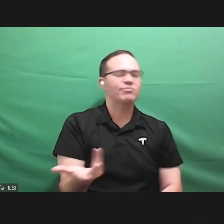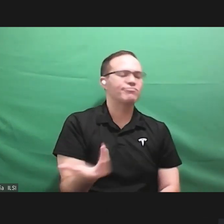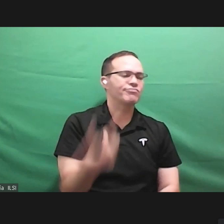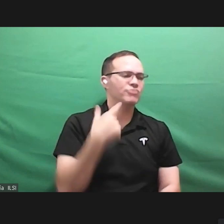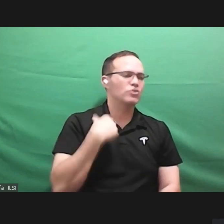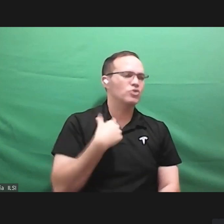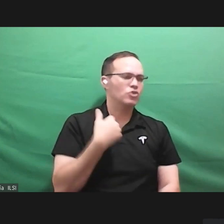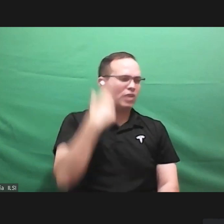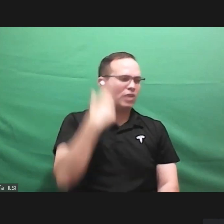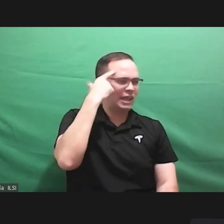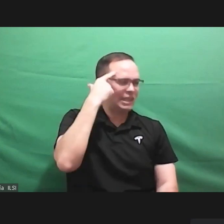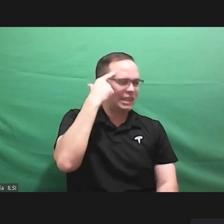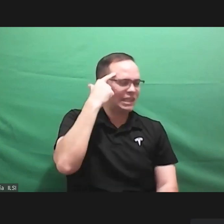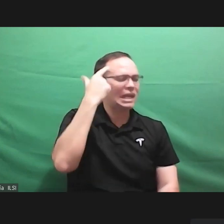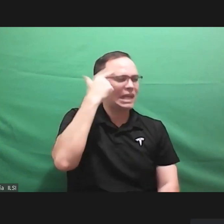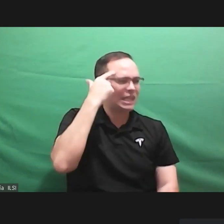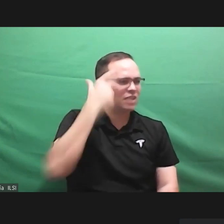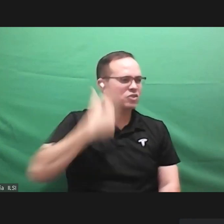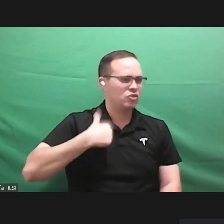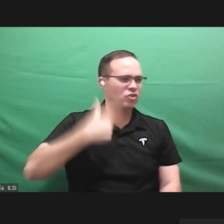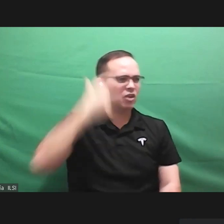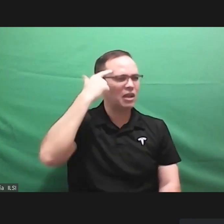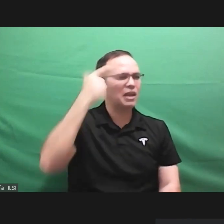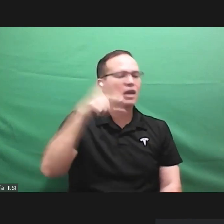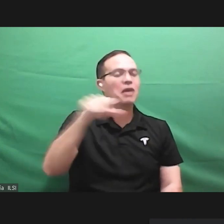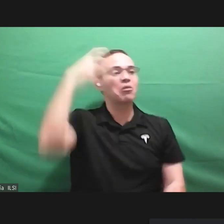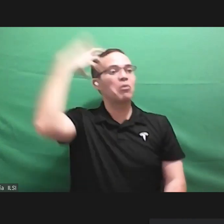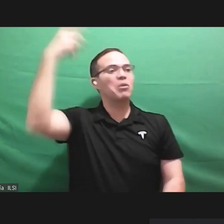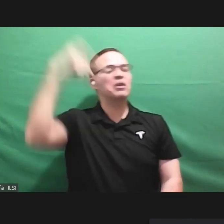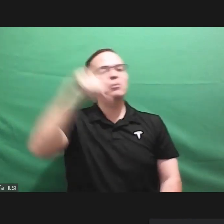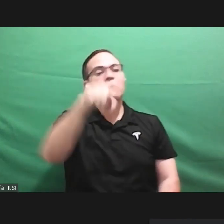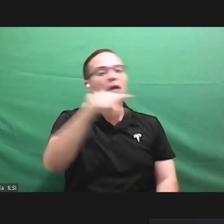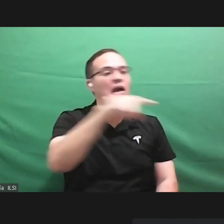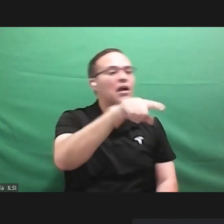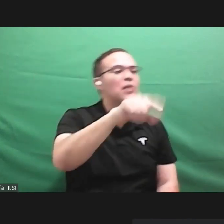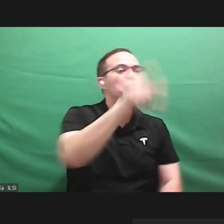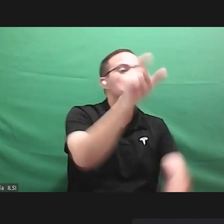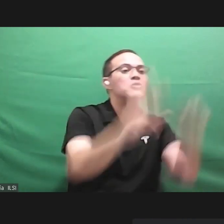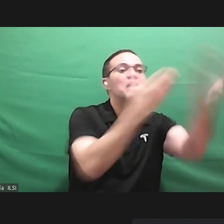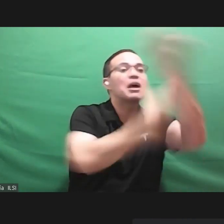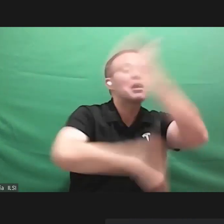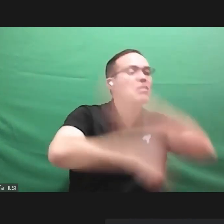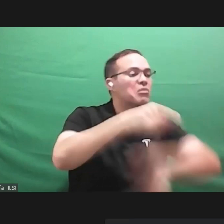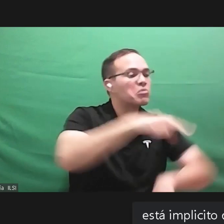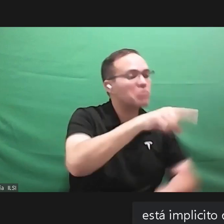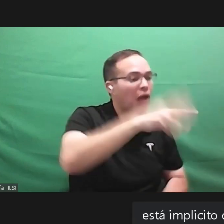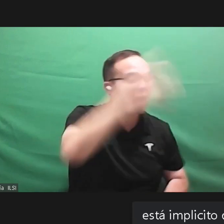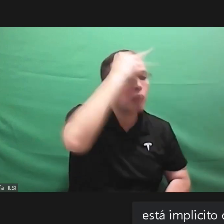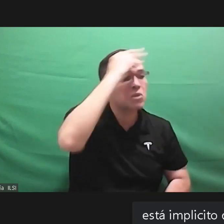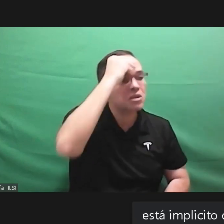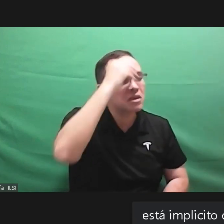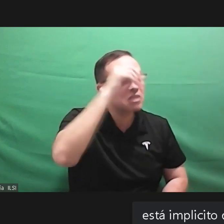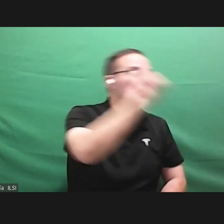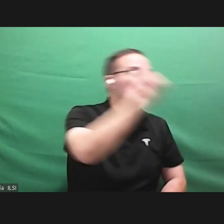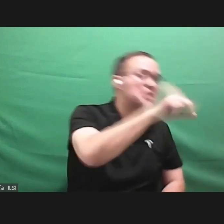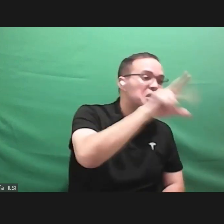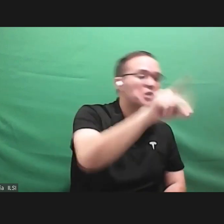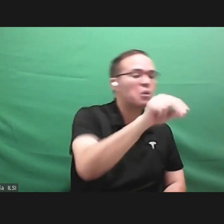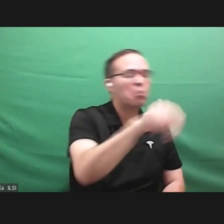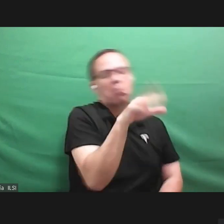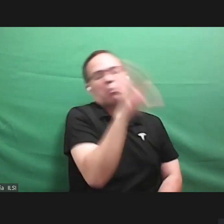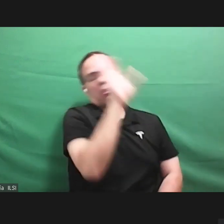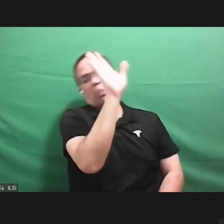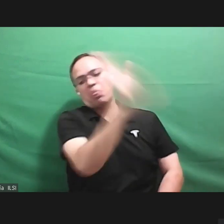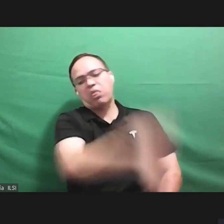creo que no tienes, o no me importa si están aprendiendo o no. Suena duro, pero es un poco de esa manera, y también creo